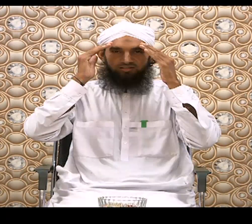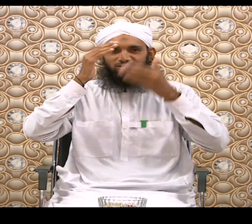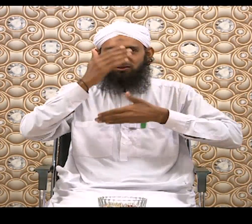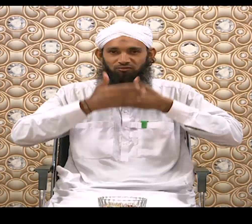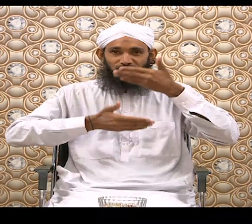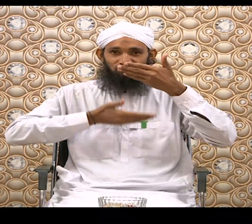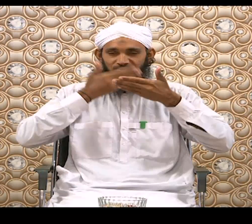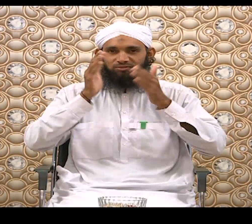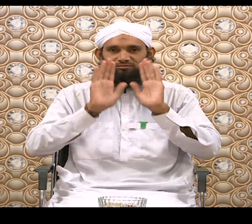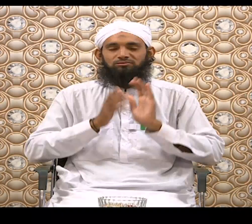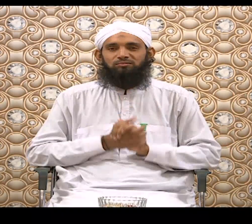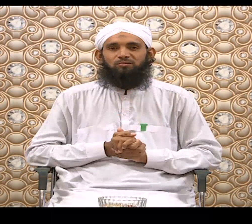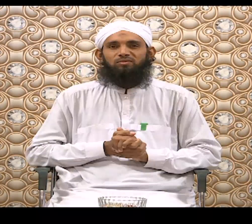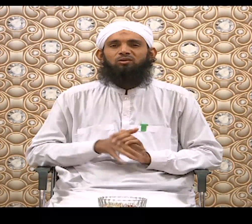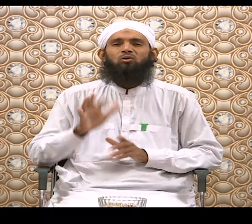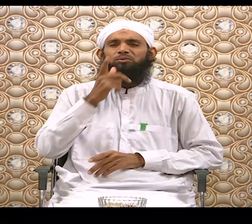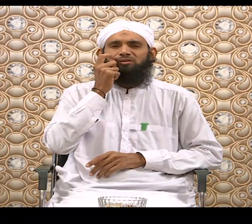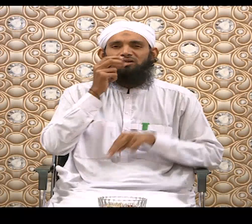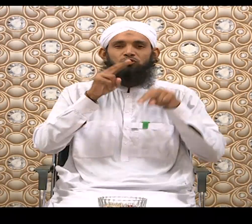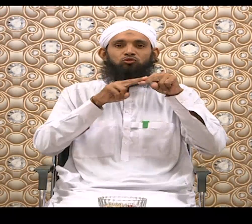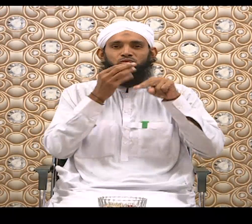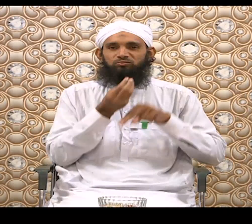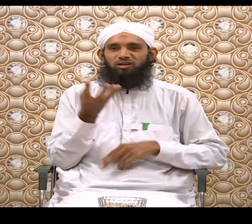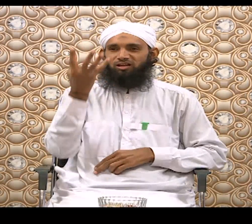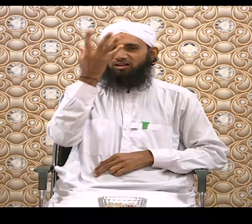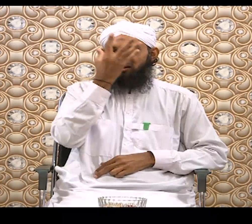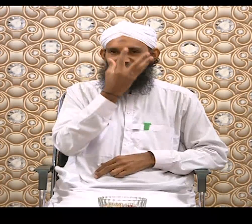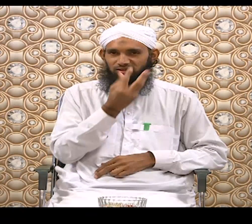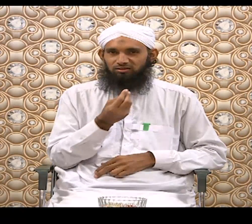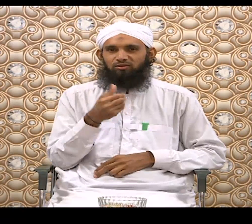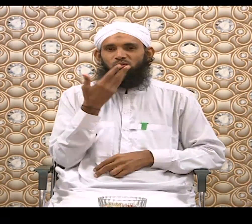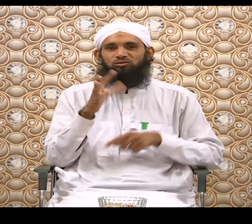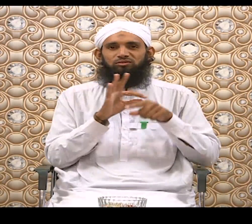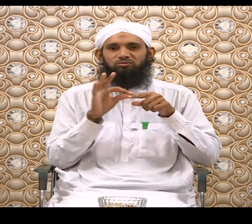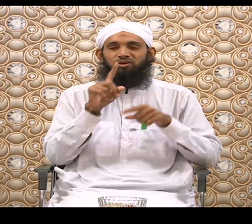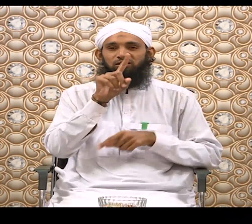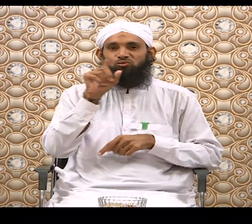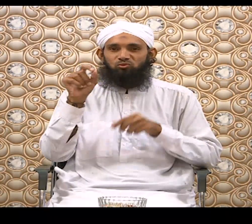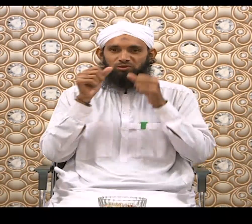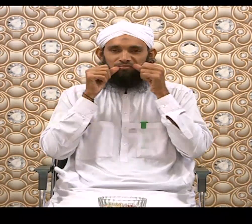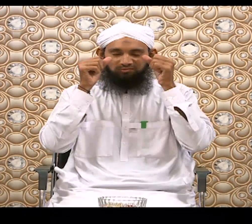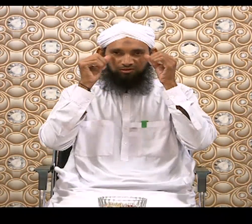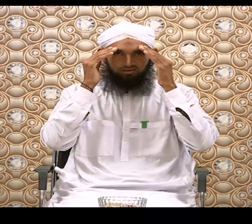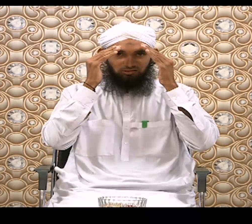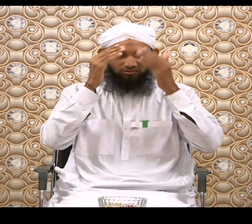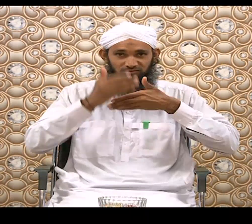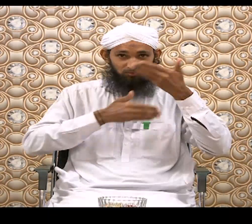فرمان جنت نشان ہے جو مجھ پر جمعہ کے دن اور رات میں سو مرتبہ درود پاک پڑھے اللہ پاک اس کی سو